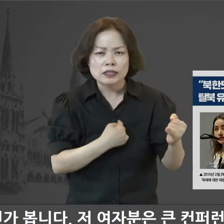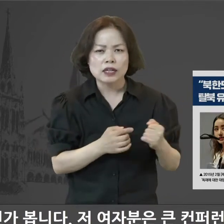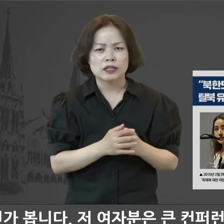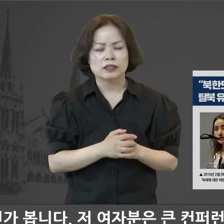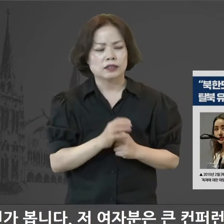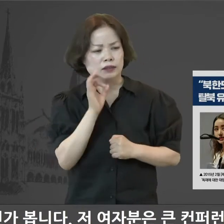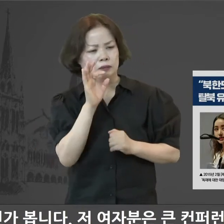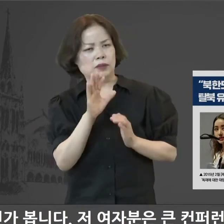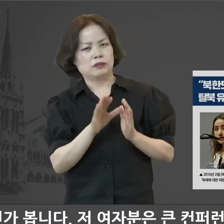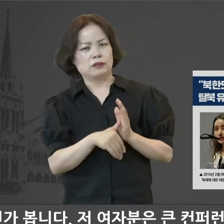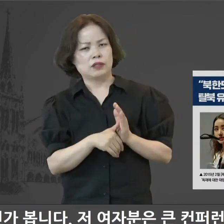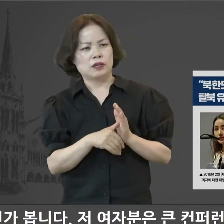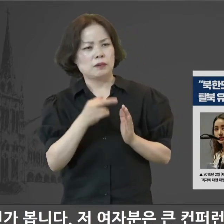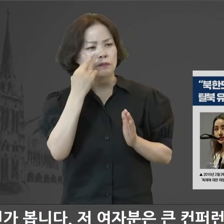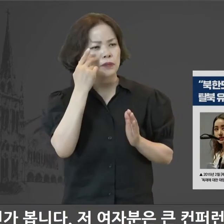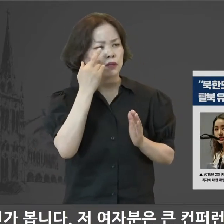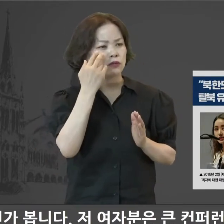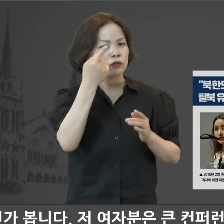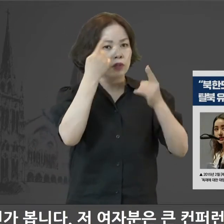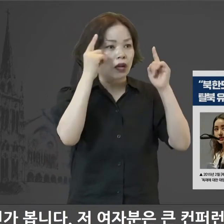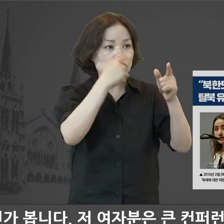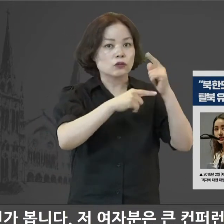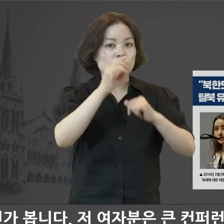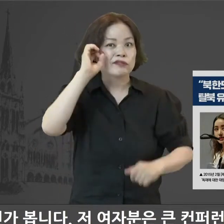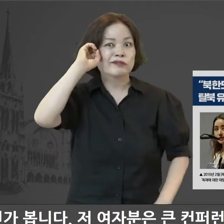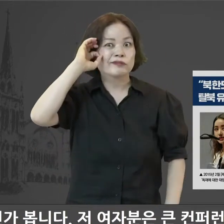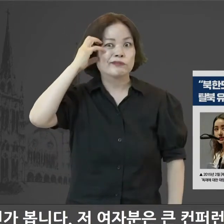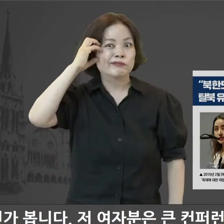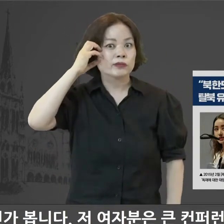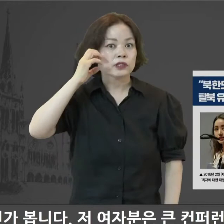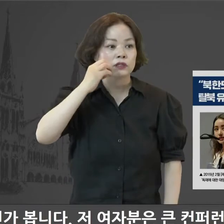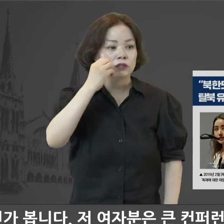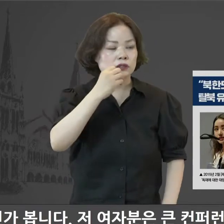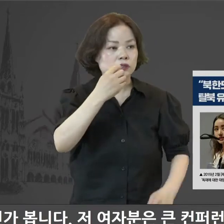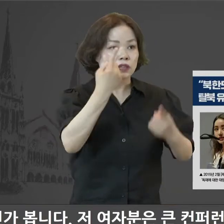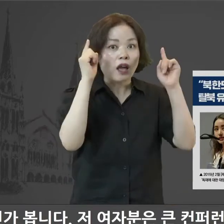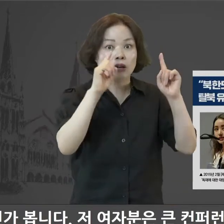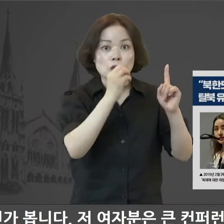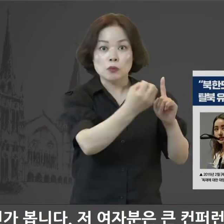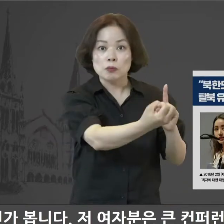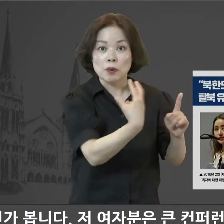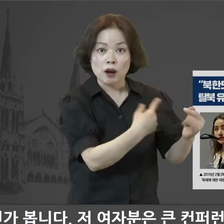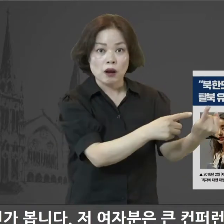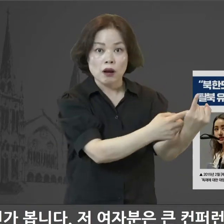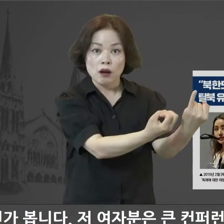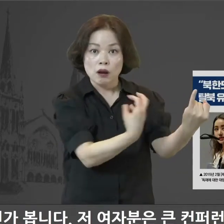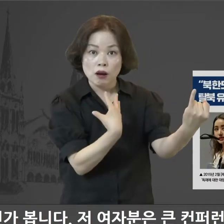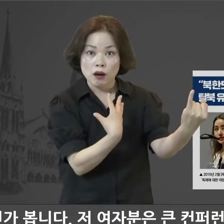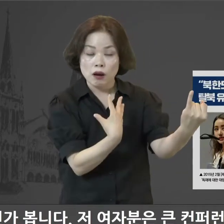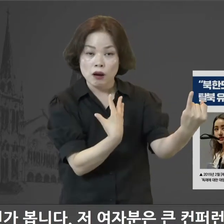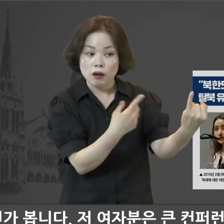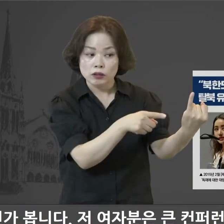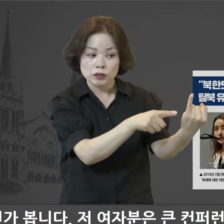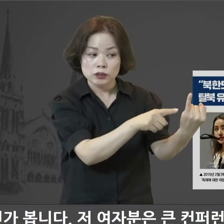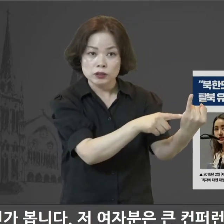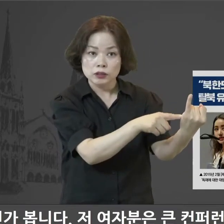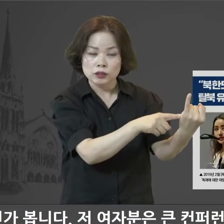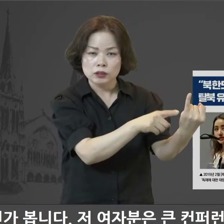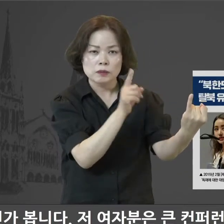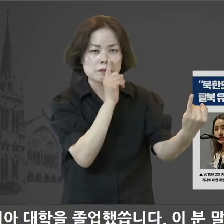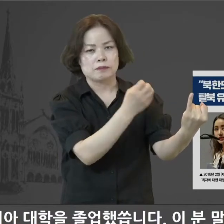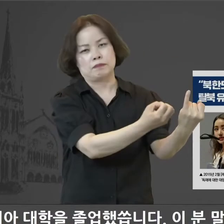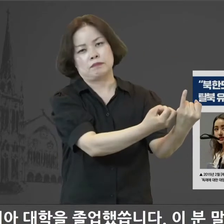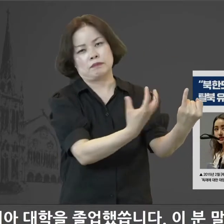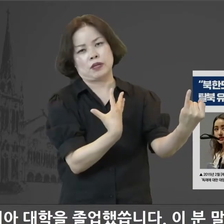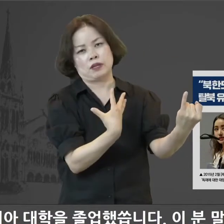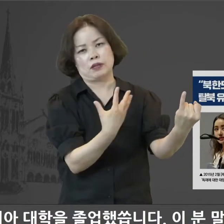봤을 때 미국 대학이 더 미친 것 같다 이렇게 지금 얘기하고 있는 거예요. 그러니까 무슨 얘기냐면 저분의 주장을